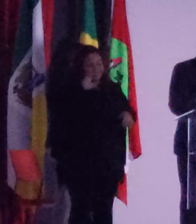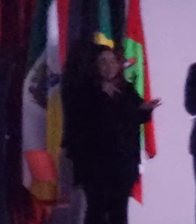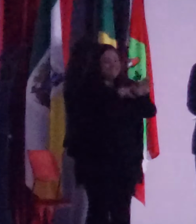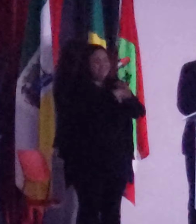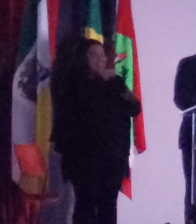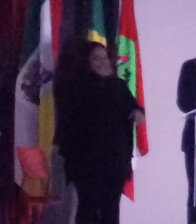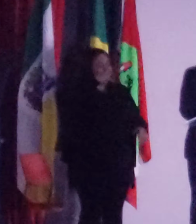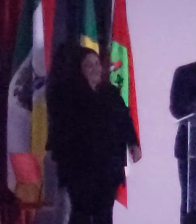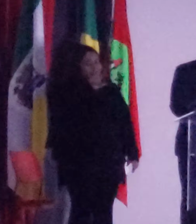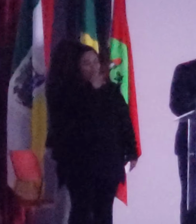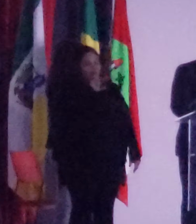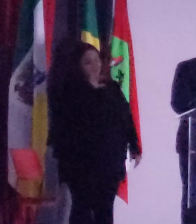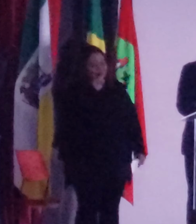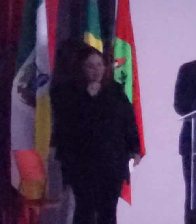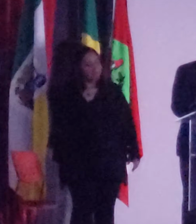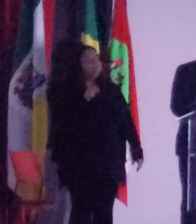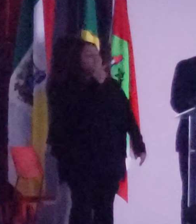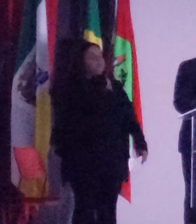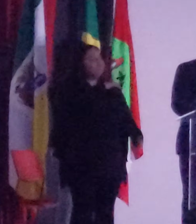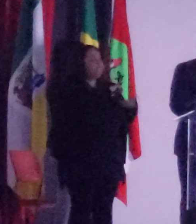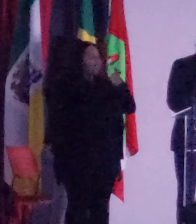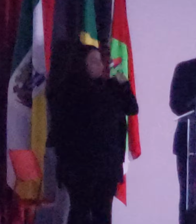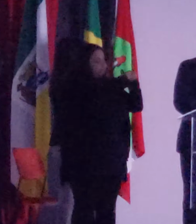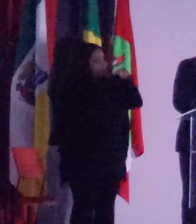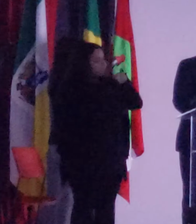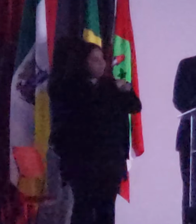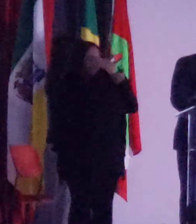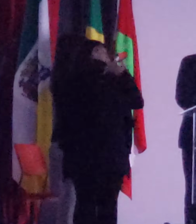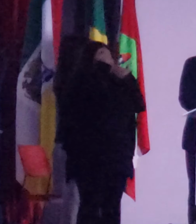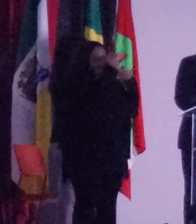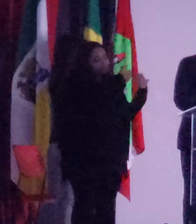Em nome deles, cumprimento a todos.